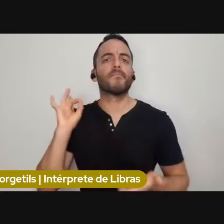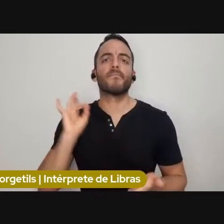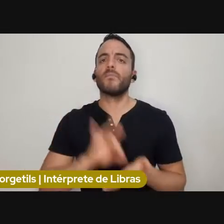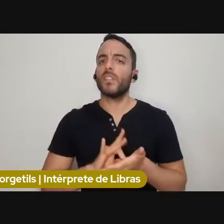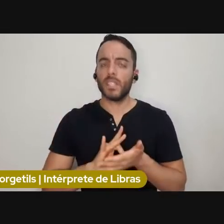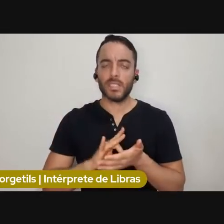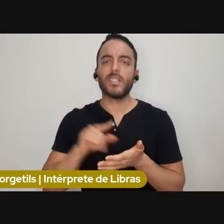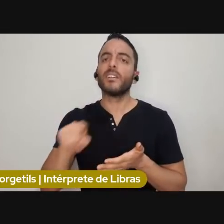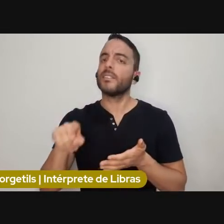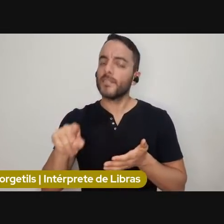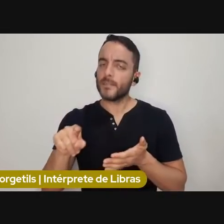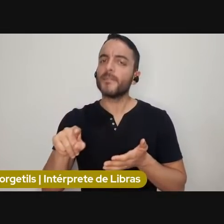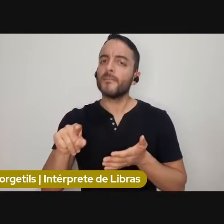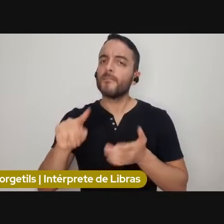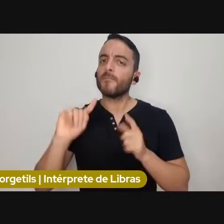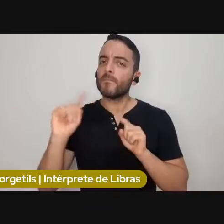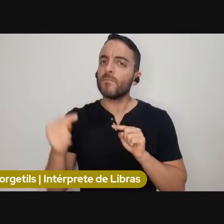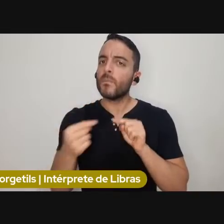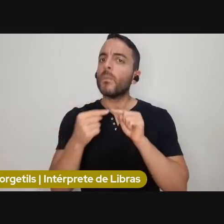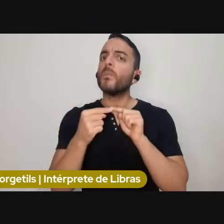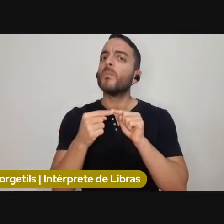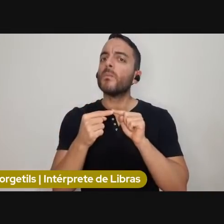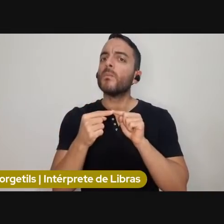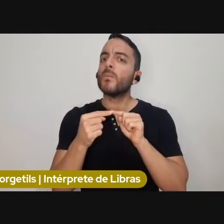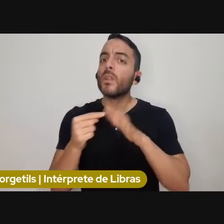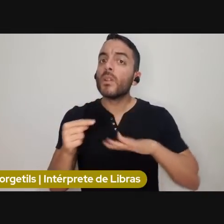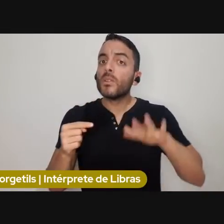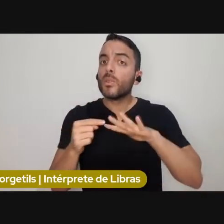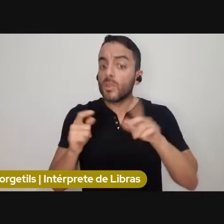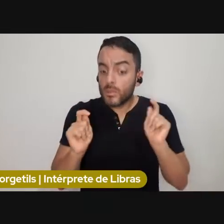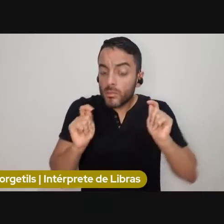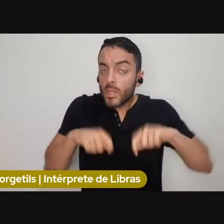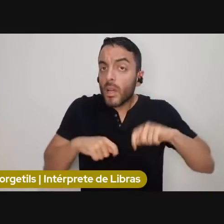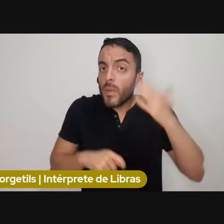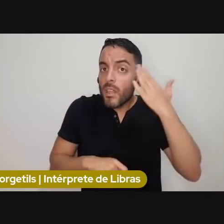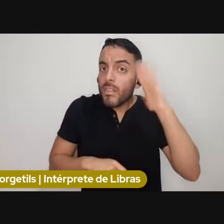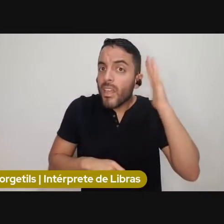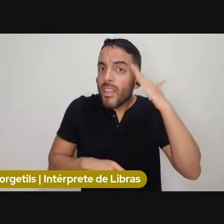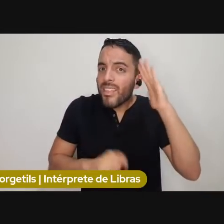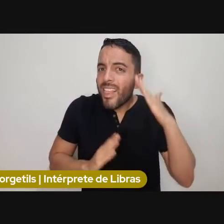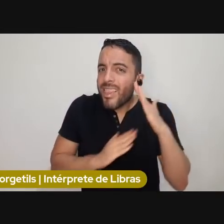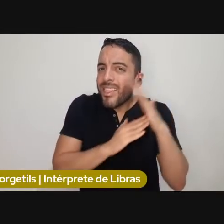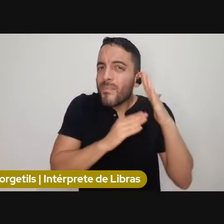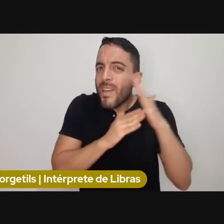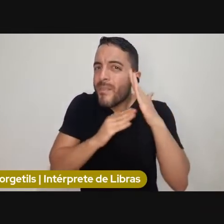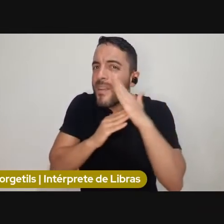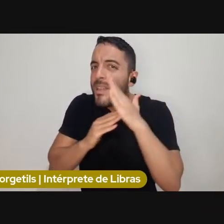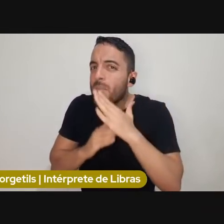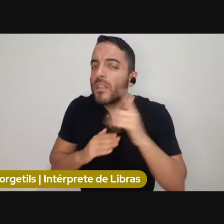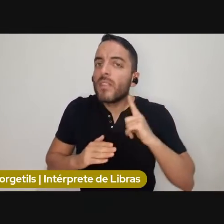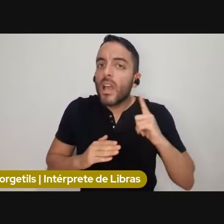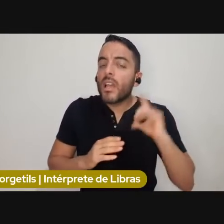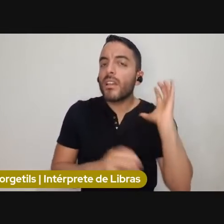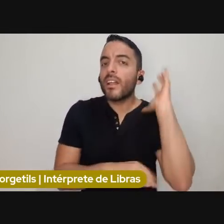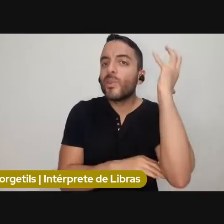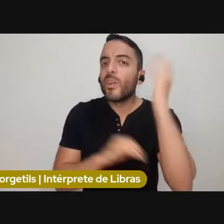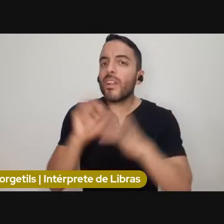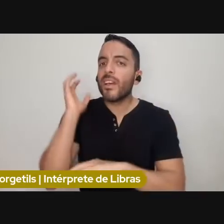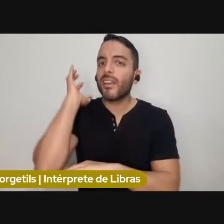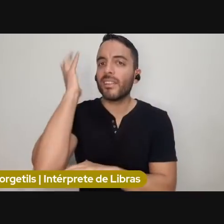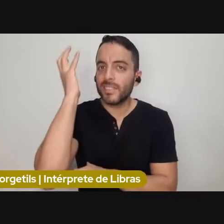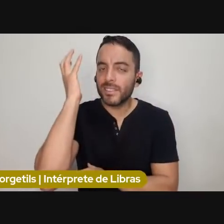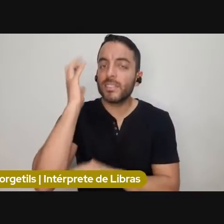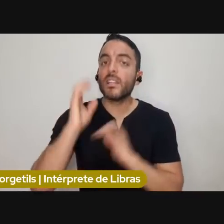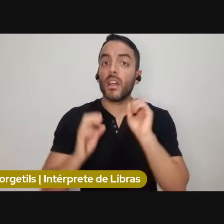a essa nossa capacidade de entendimento da natureza, os